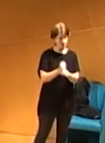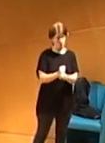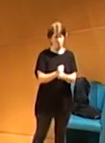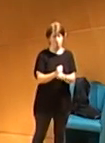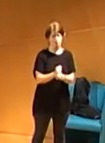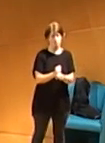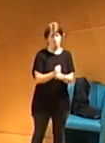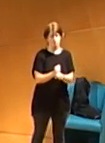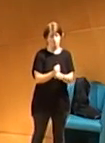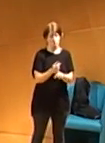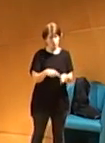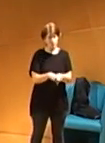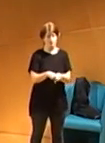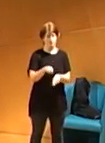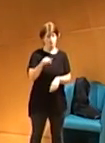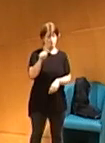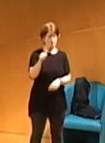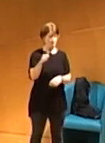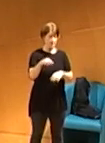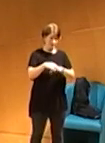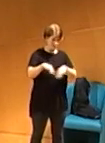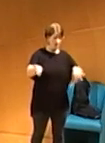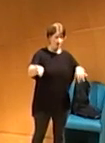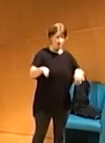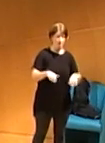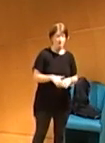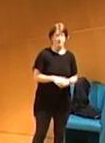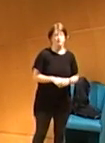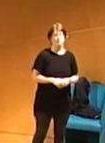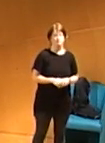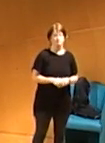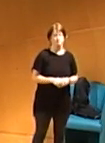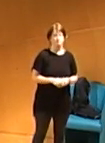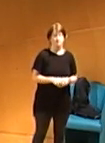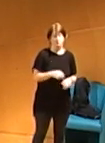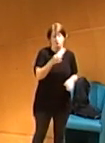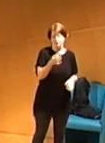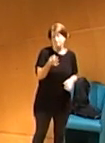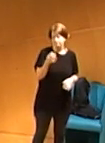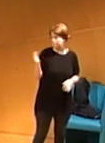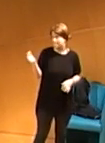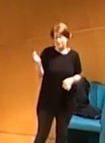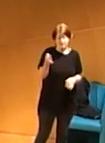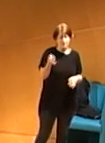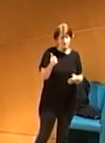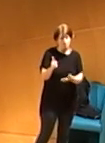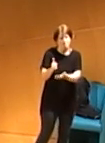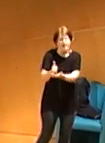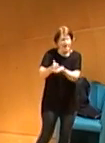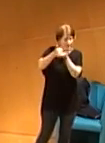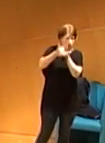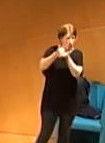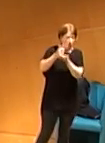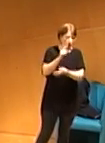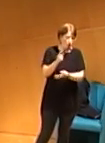couple. Alors, vous dites qu'il n'y a pas d'aidant. On ne peut pas dire d'aidant, non. C'est, moi, je suis sa mère. Vous êtes sa mère aidante.